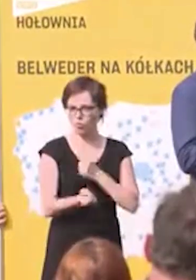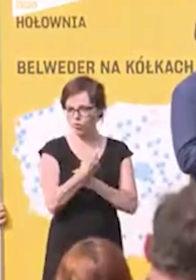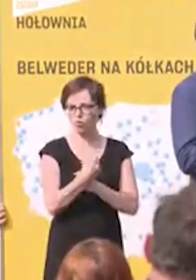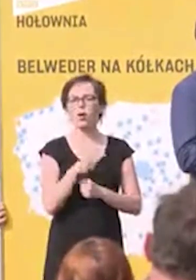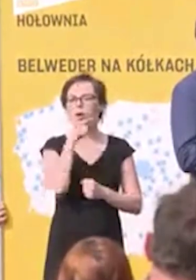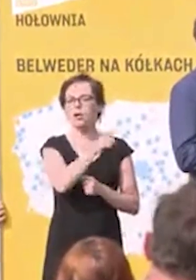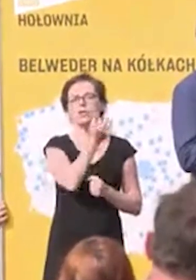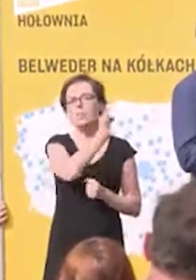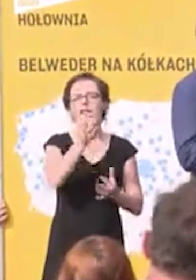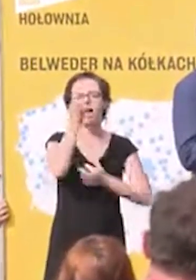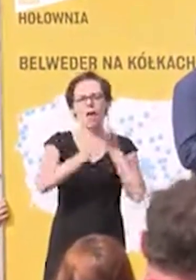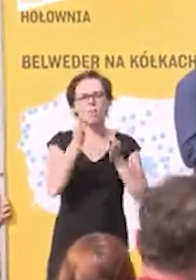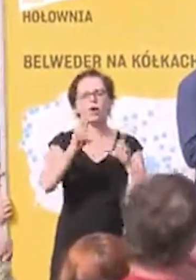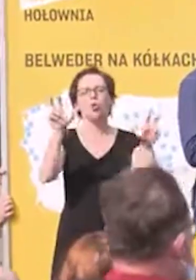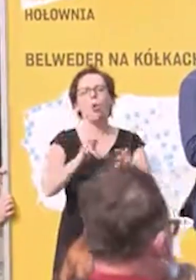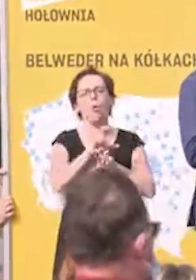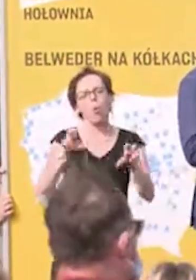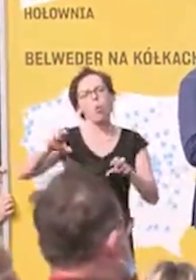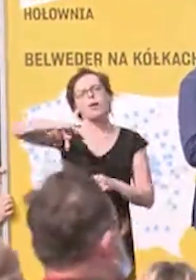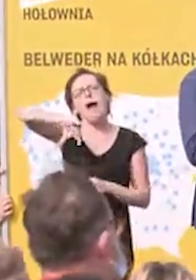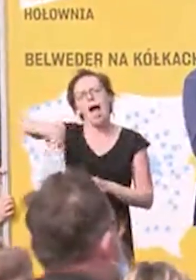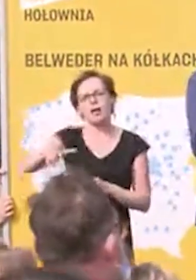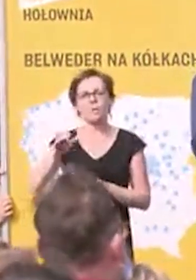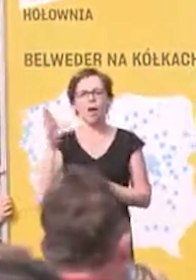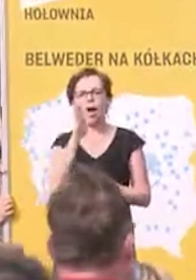specjalnej pieśni przez chór ekipy Szymona.